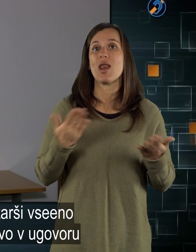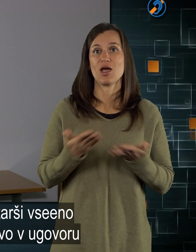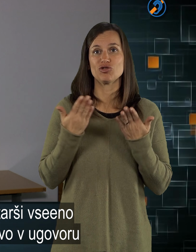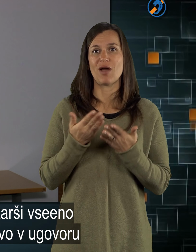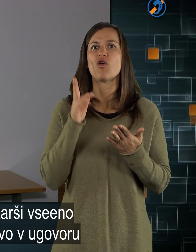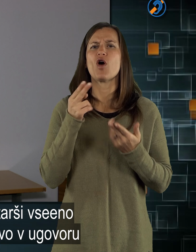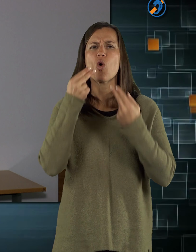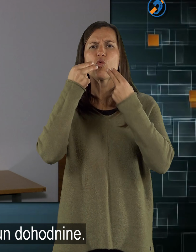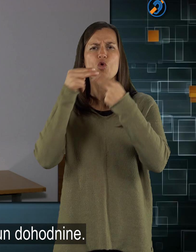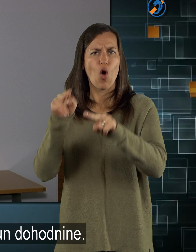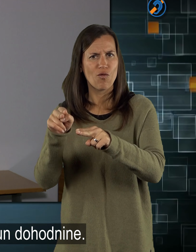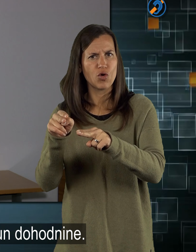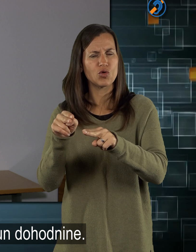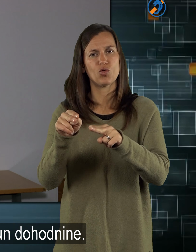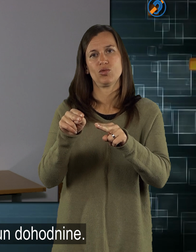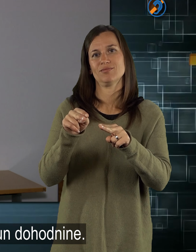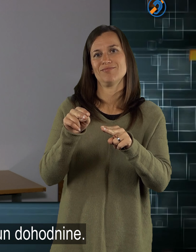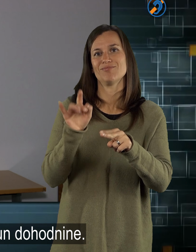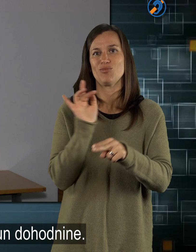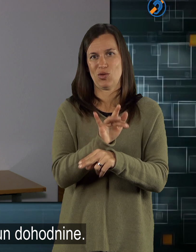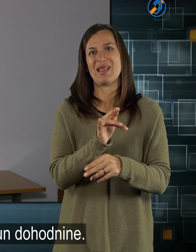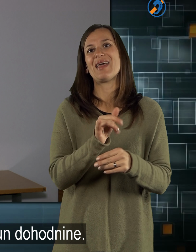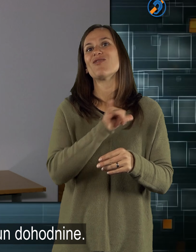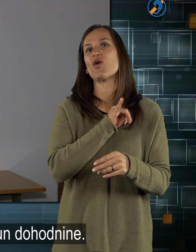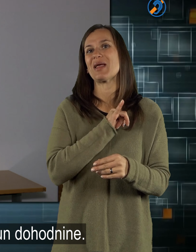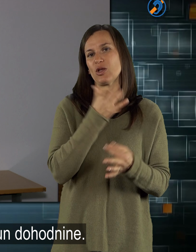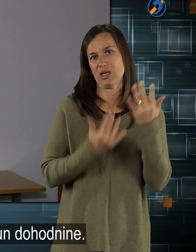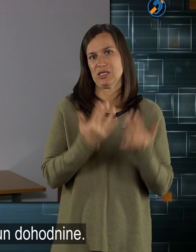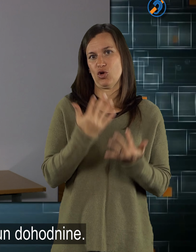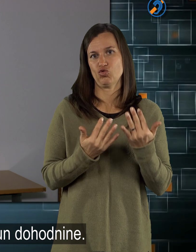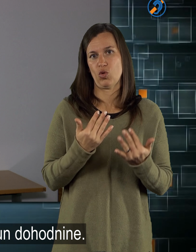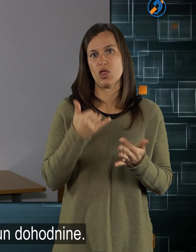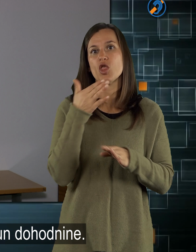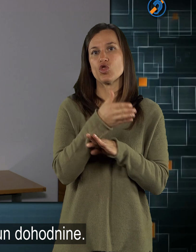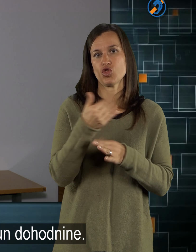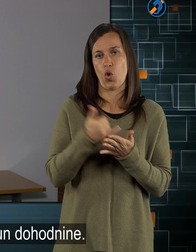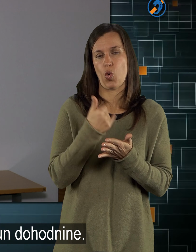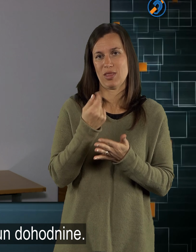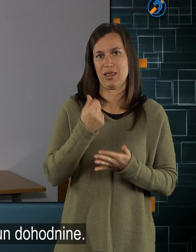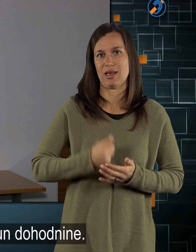olajšavo v ugovoru zoper informativni izračun dohodnine.